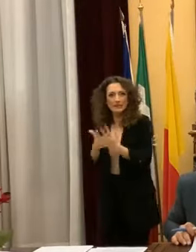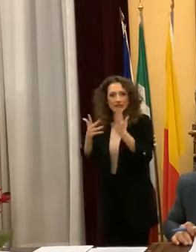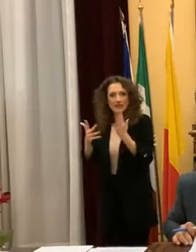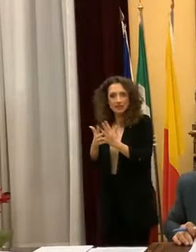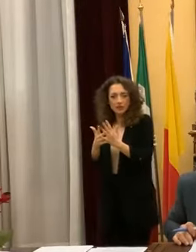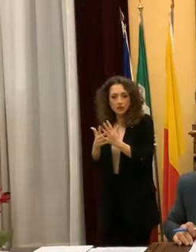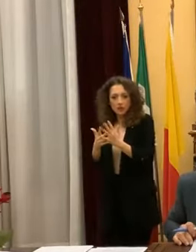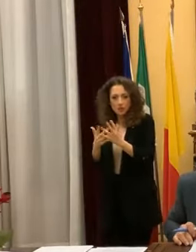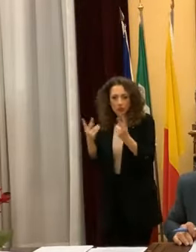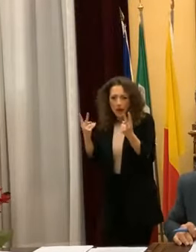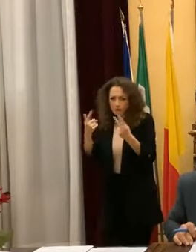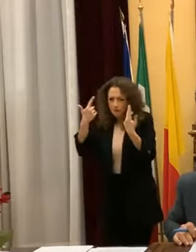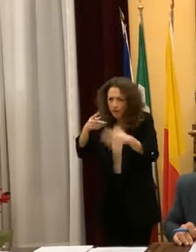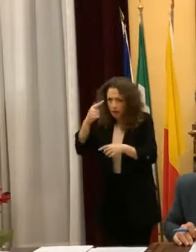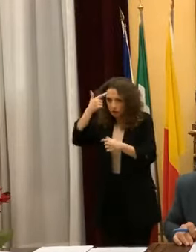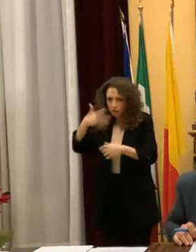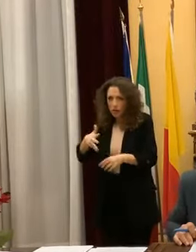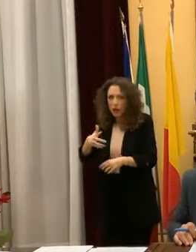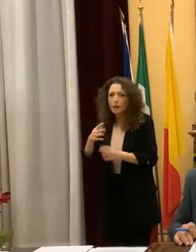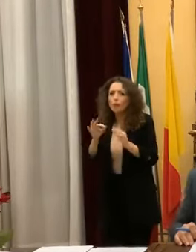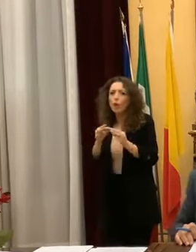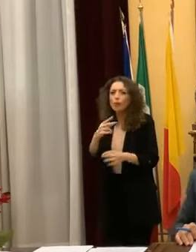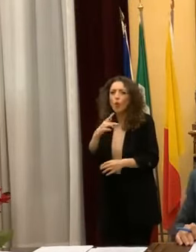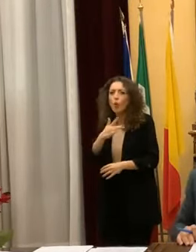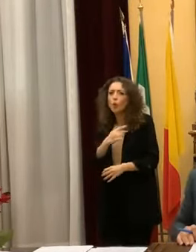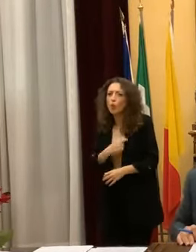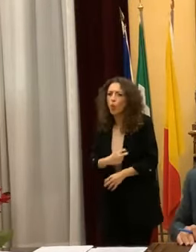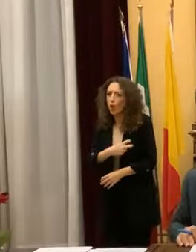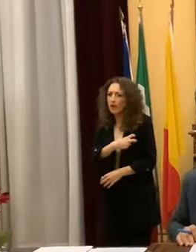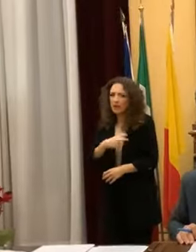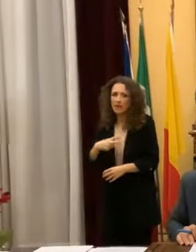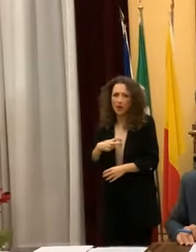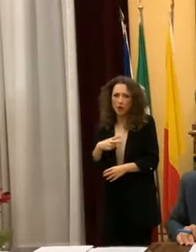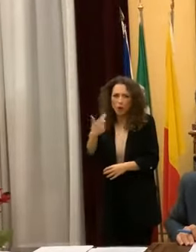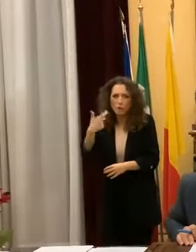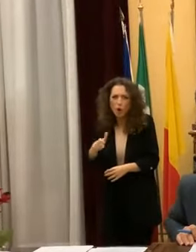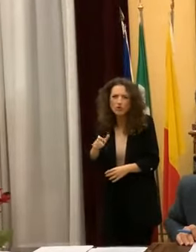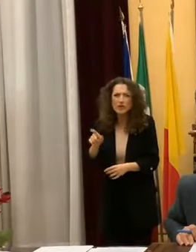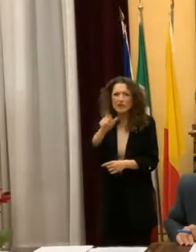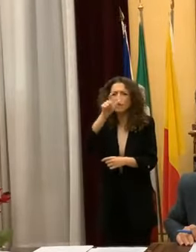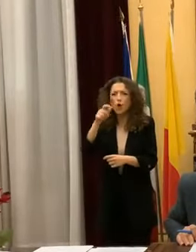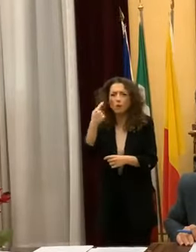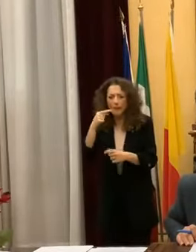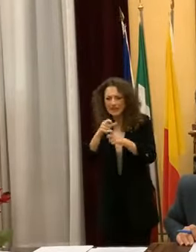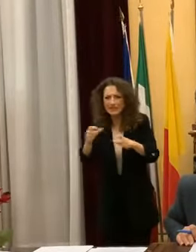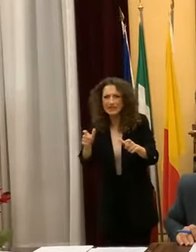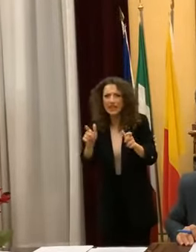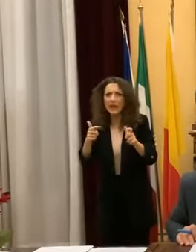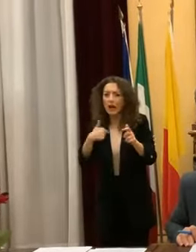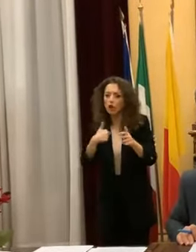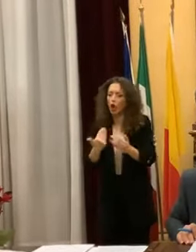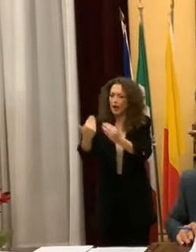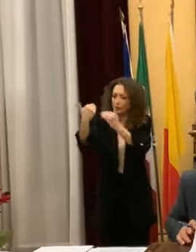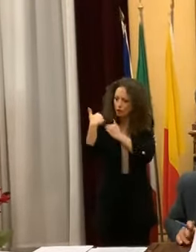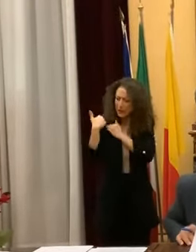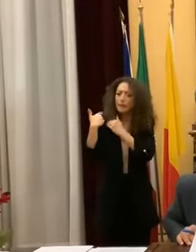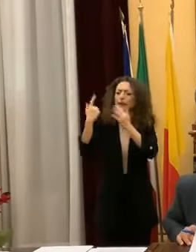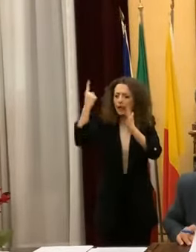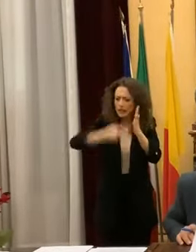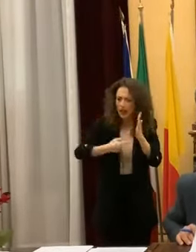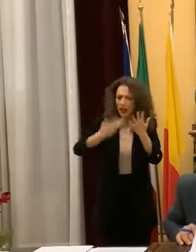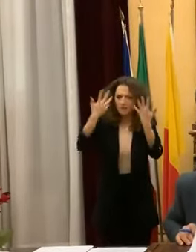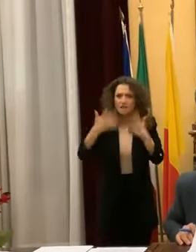nero che io avevo in quel periodo. Ecco perché il lockdown a Messina, ecco perché mi sono dovuto prendere la responsabilità di certe